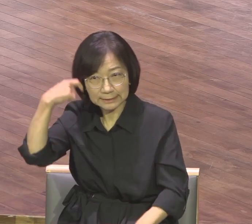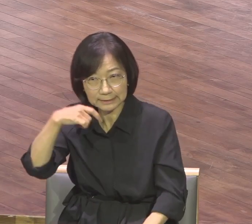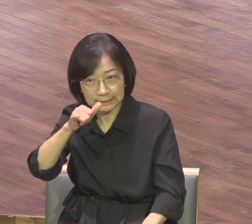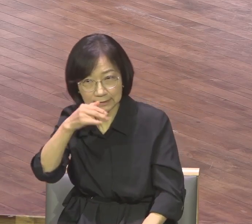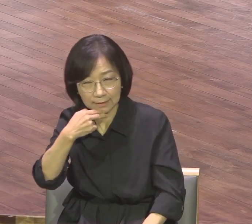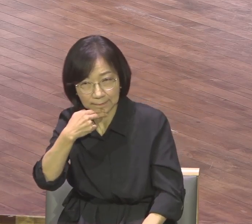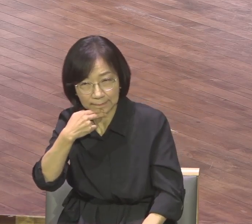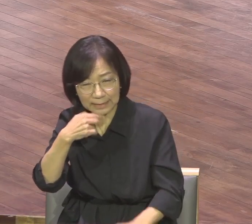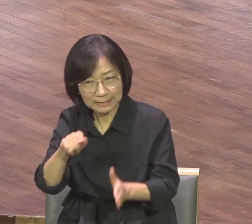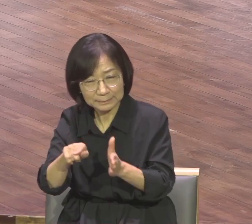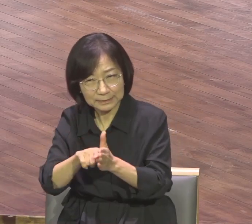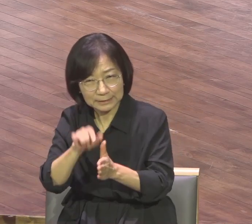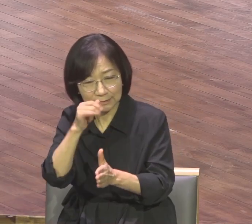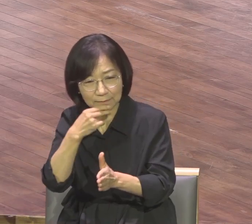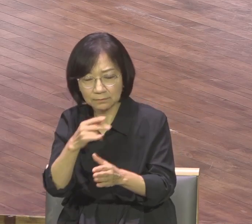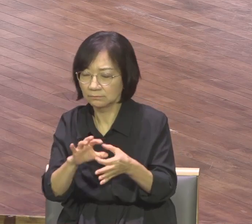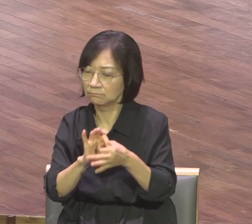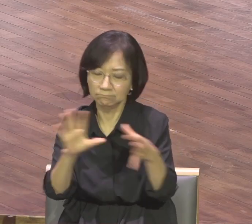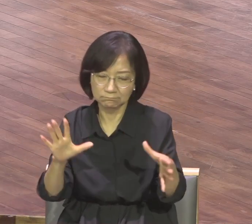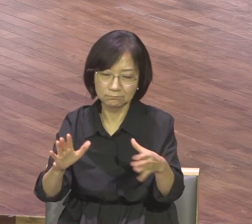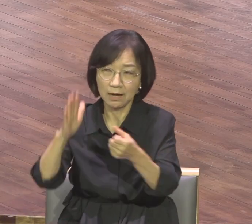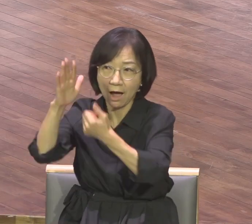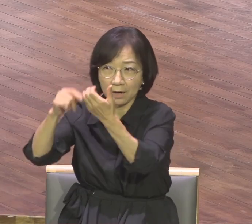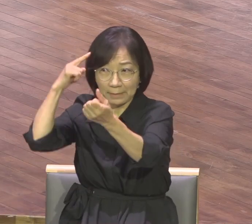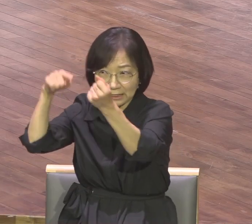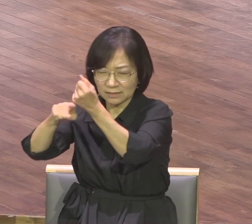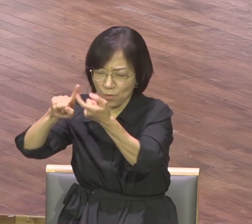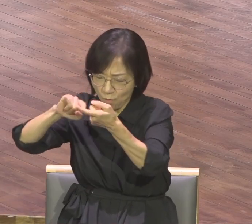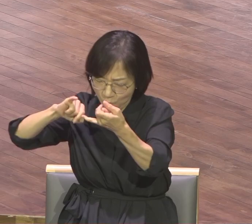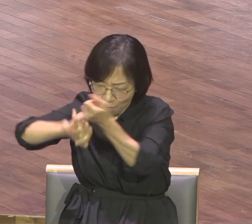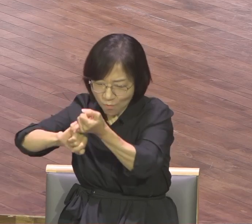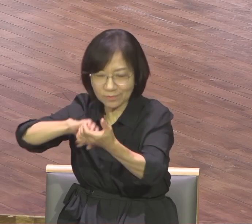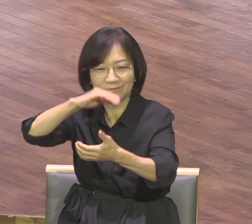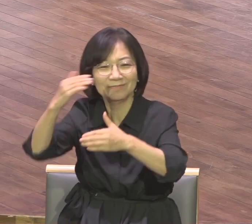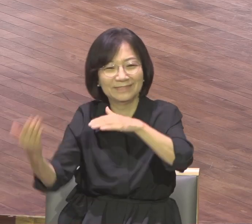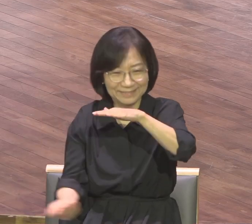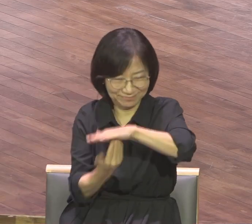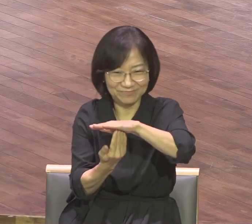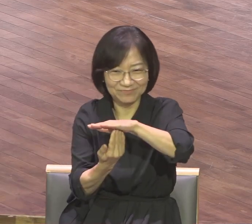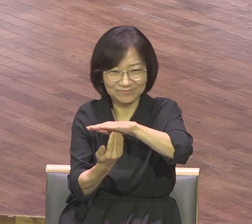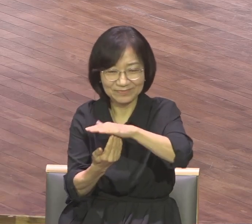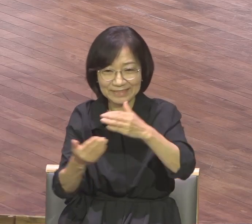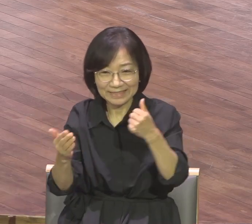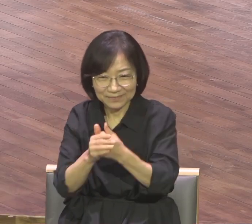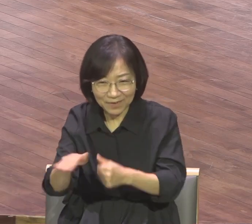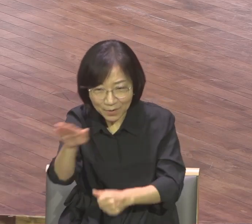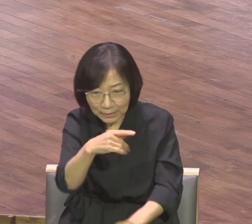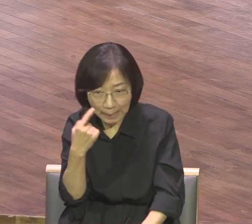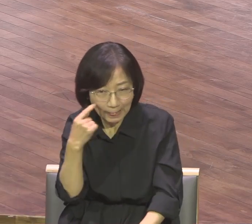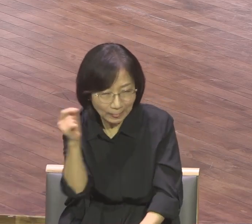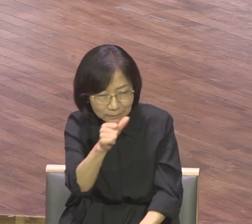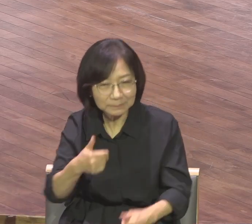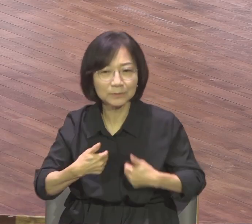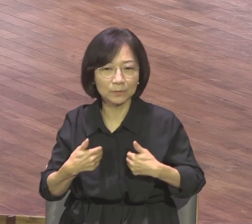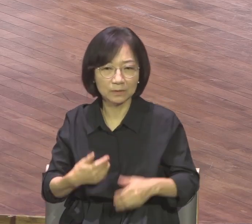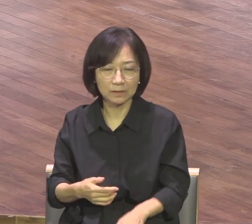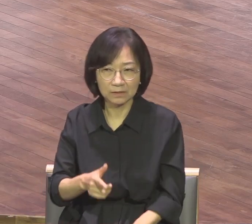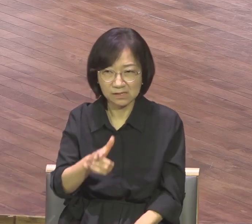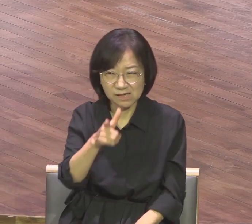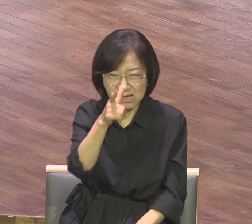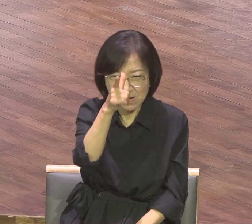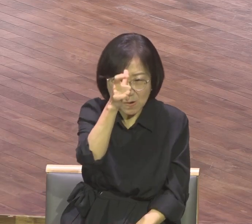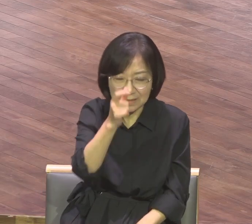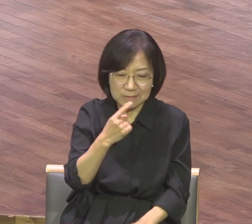믿든 상관없이 성취됩니다. 그렇기 때문에 여러분이 눈치를 빨리 채야 돼요. 고집 피우고 자꾸